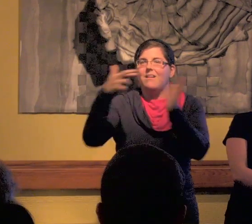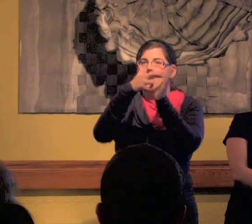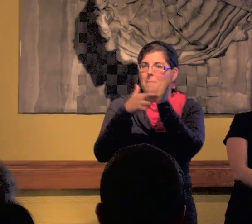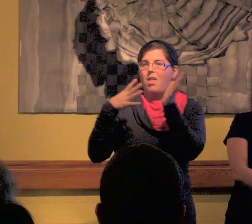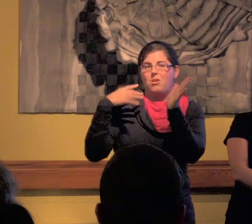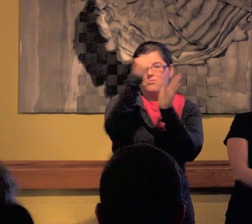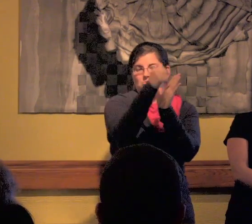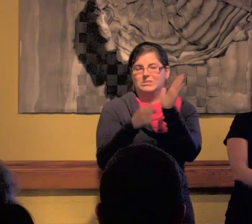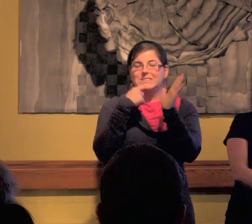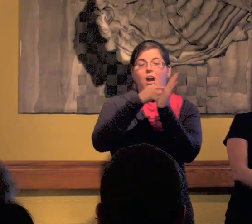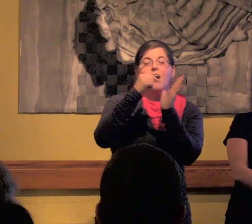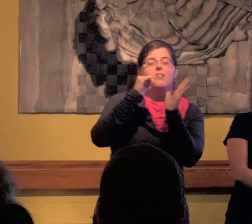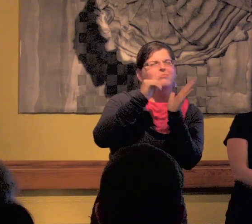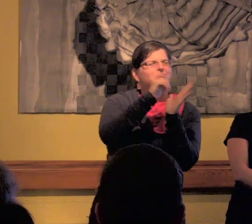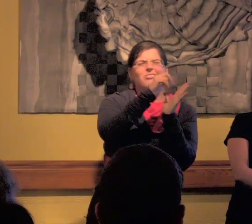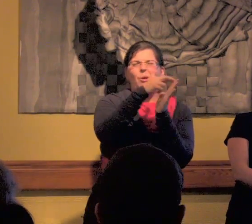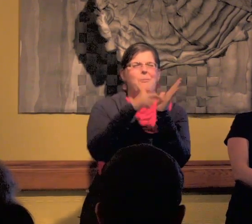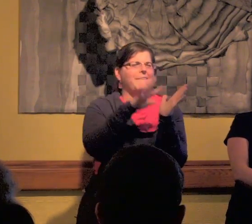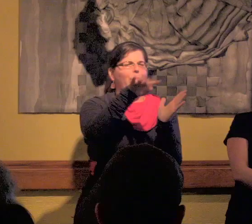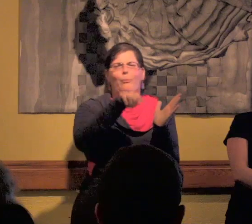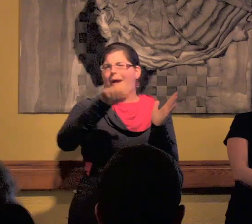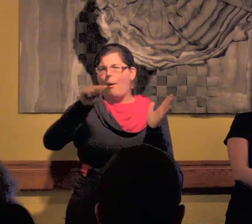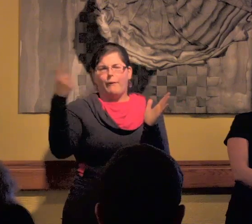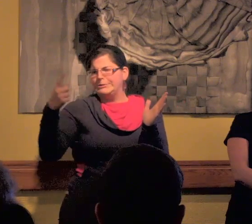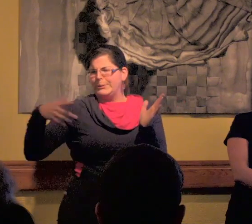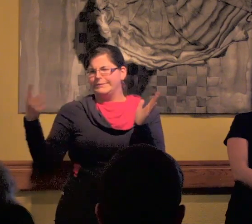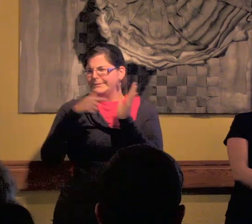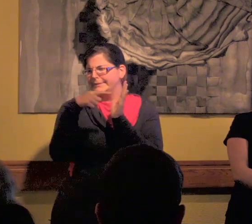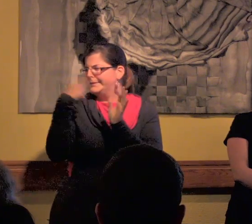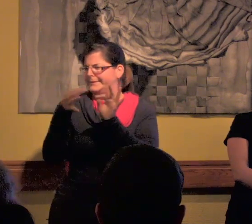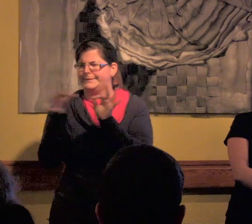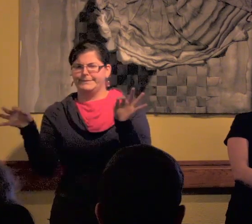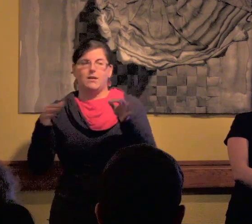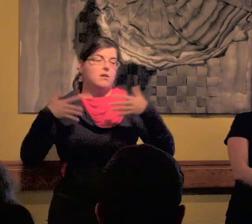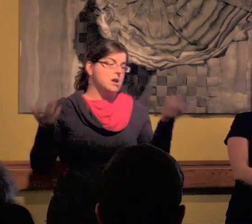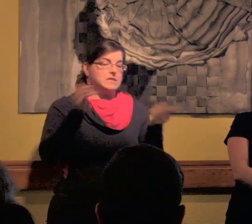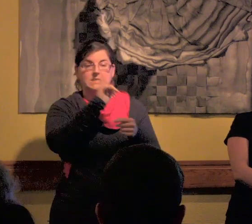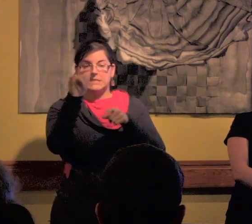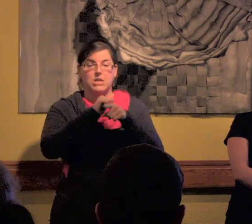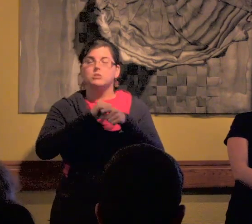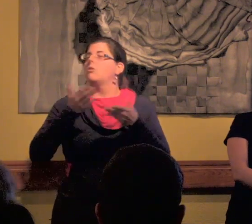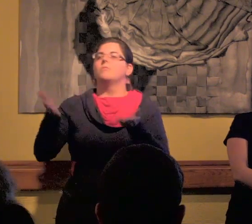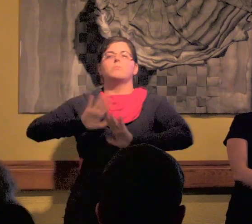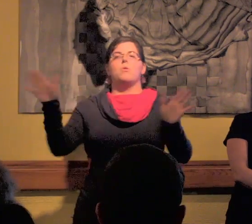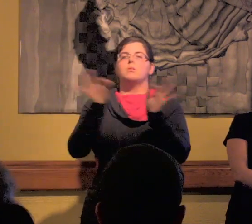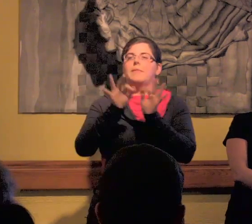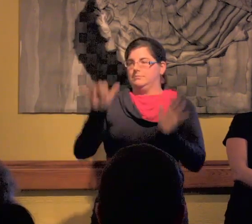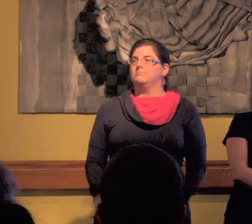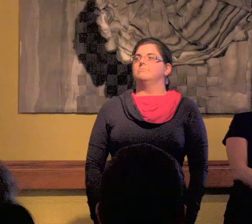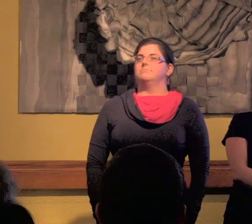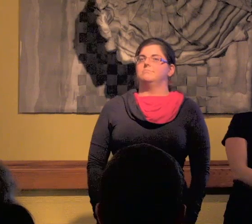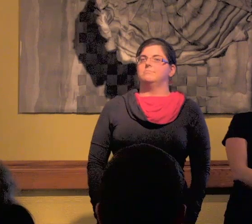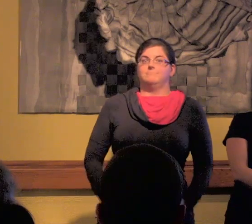Et la personne responsable, lui, a sorti un papier à propos d'un règlement, à savoir 4 points quelque chose. Enfin, peu importe. Selon tel règlement numéro 4 points quelque